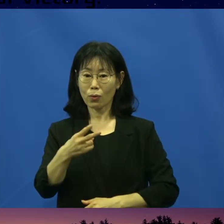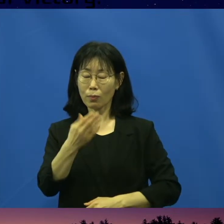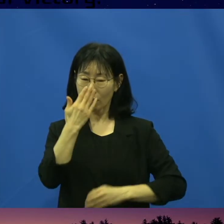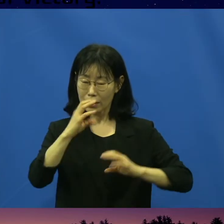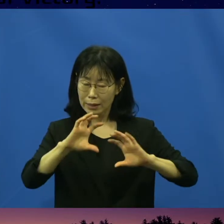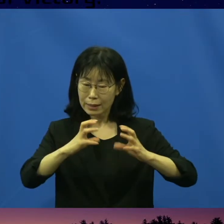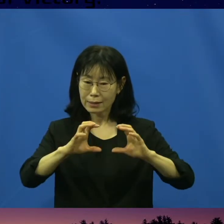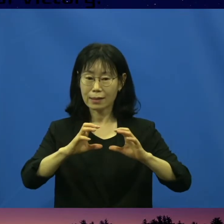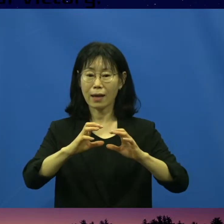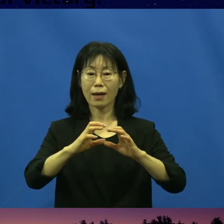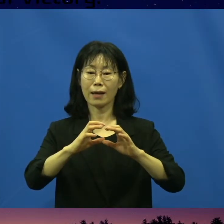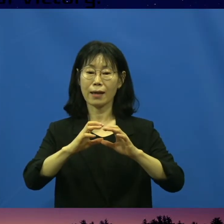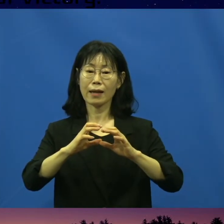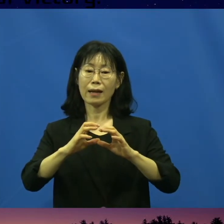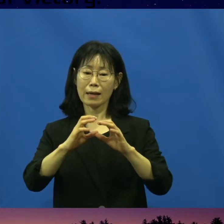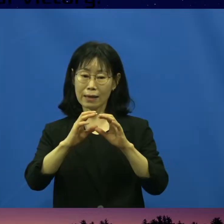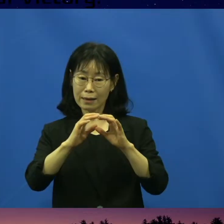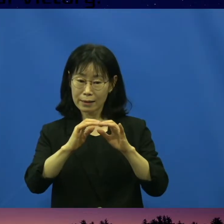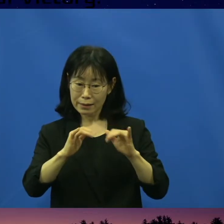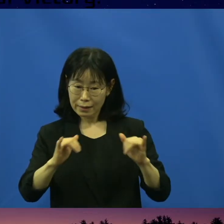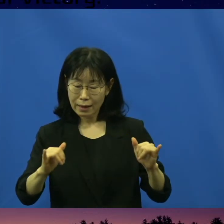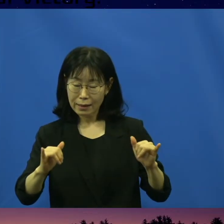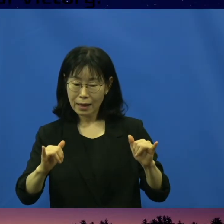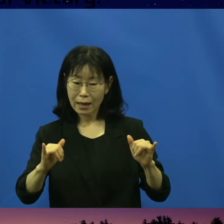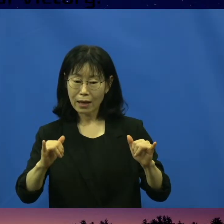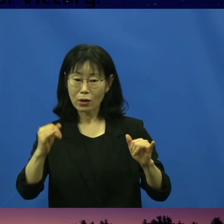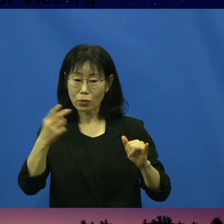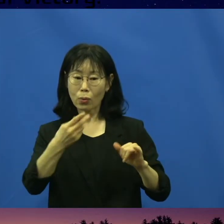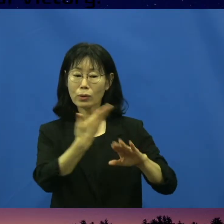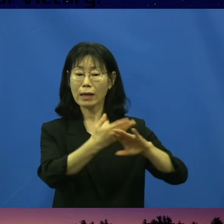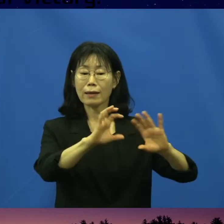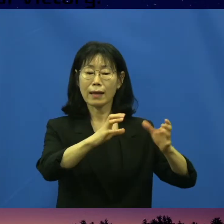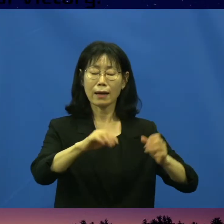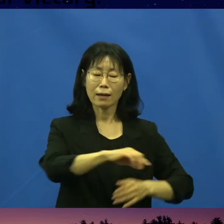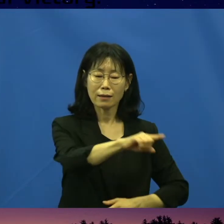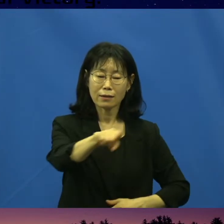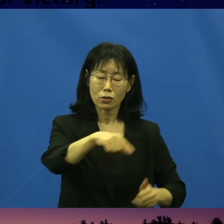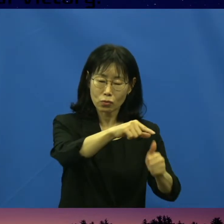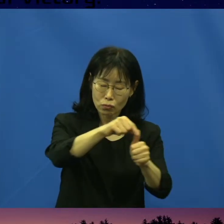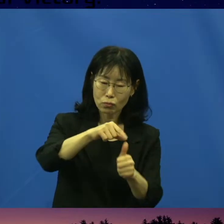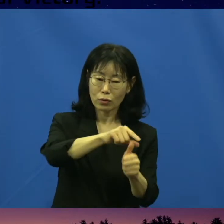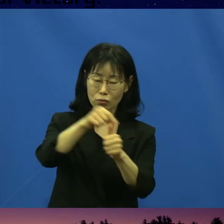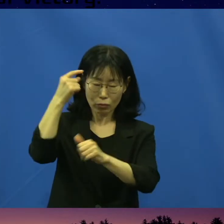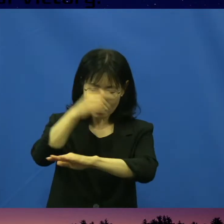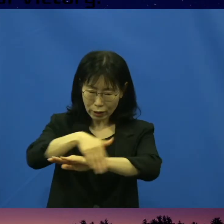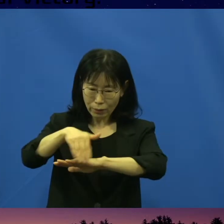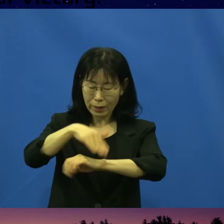구원하고자 하는 하나님의 계획이 그 요셉에게 있을 줄 누가 알았겠어요? 여러분?